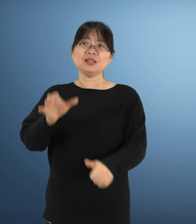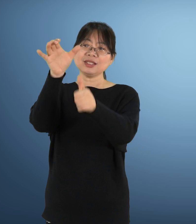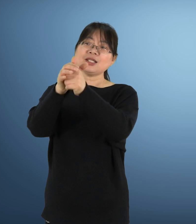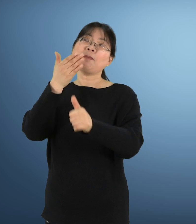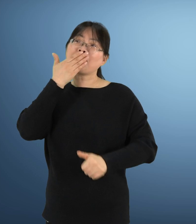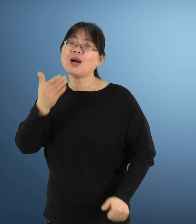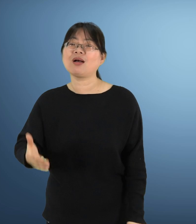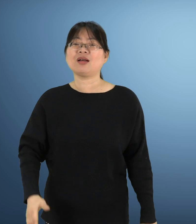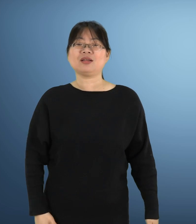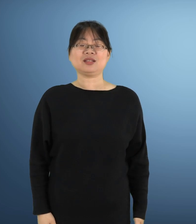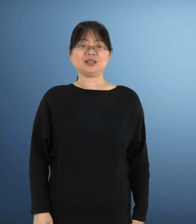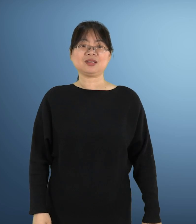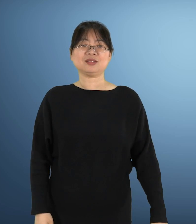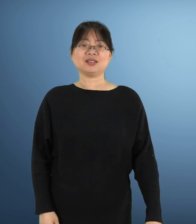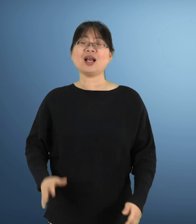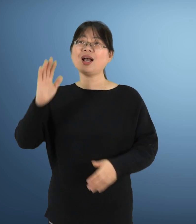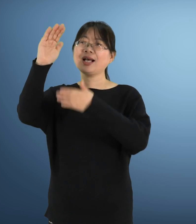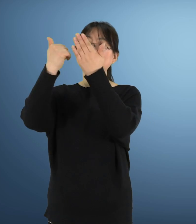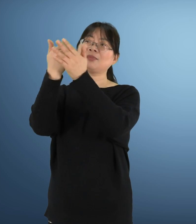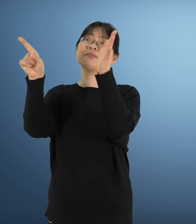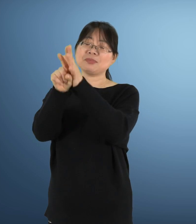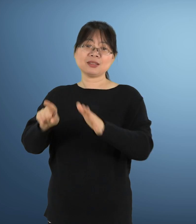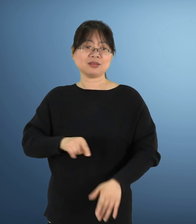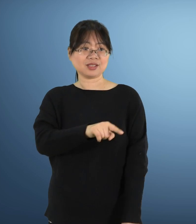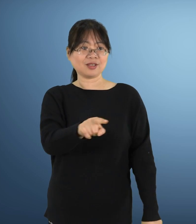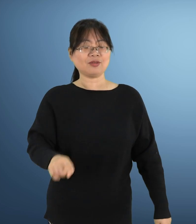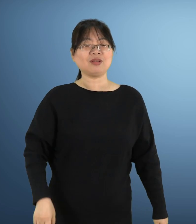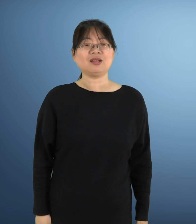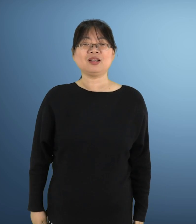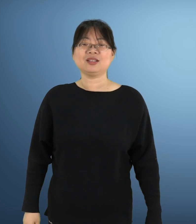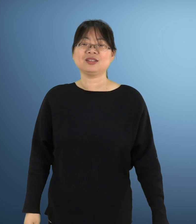책임지실 거 아니에요. 하나님 믿는다면서요.